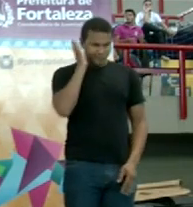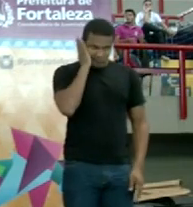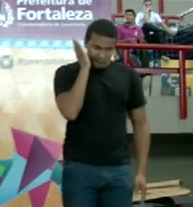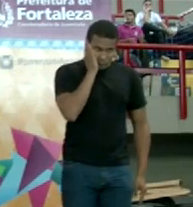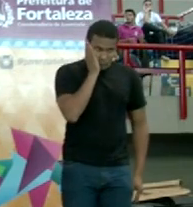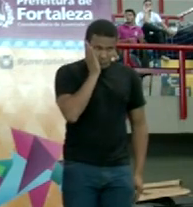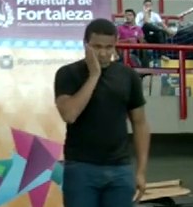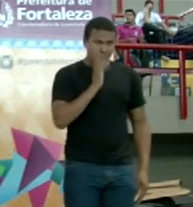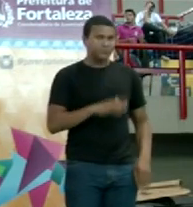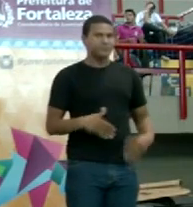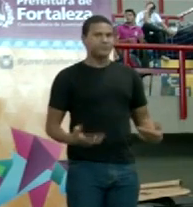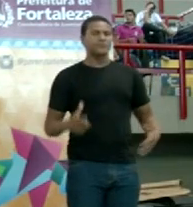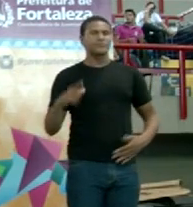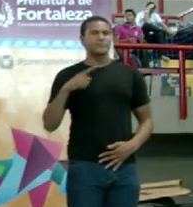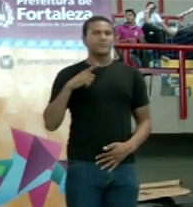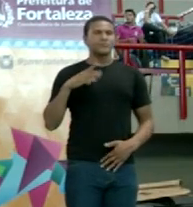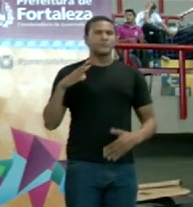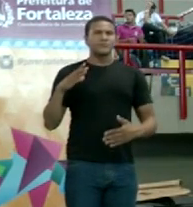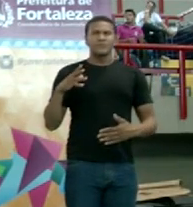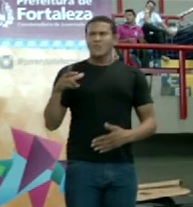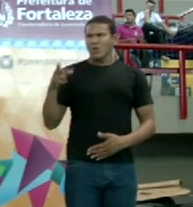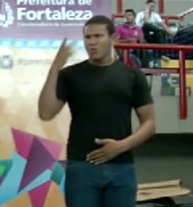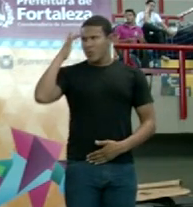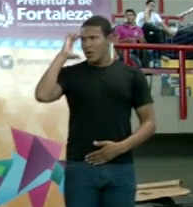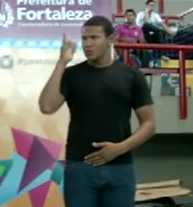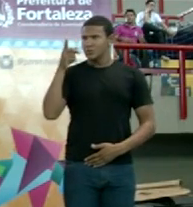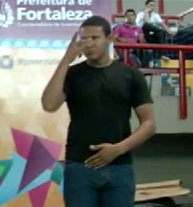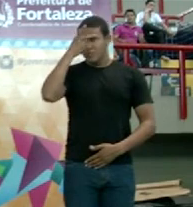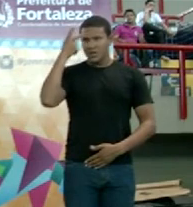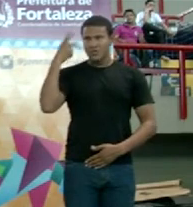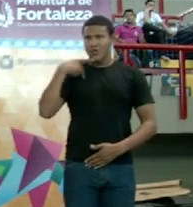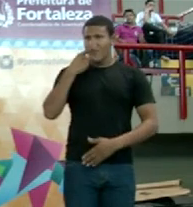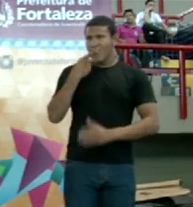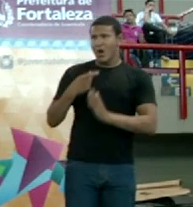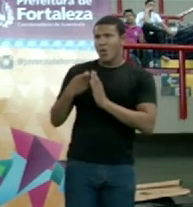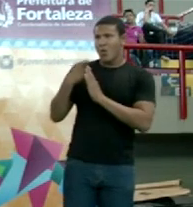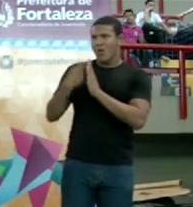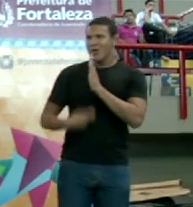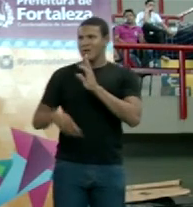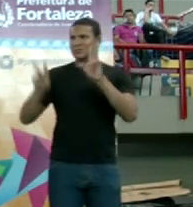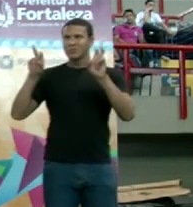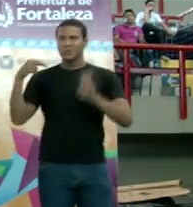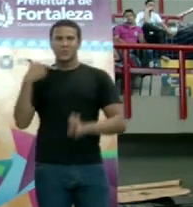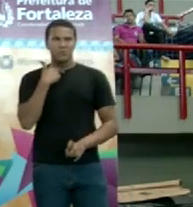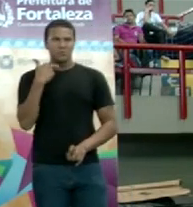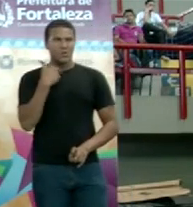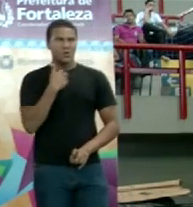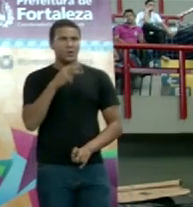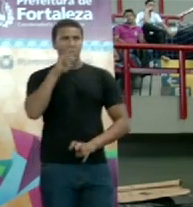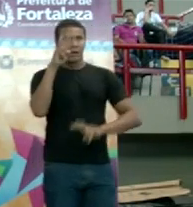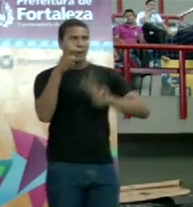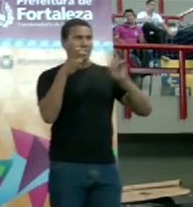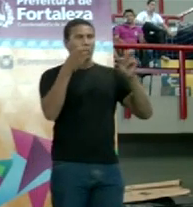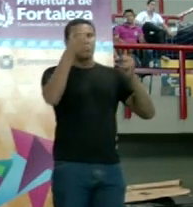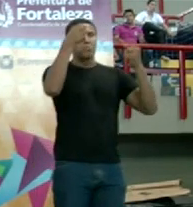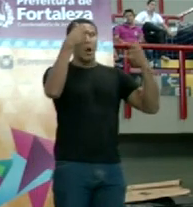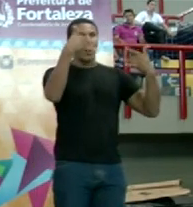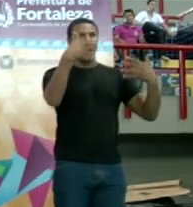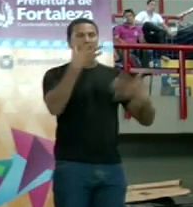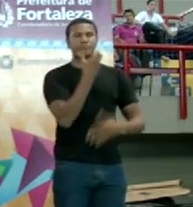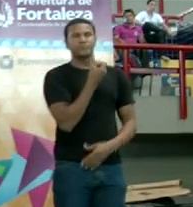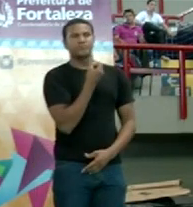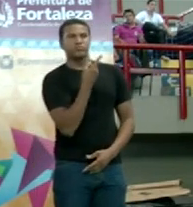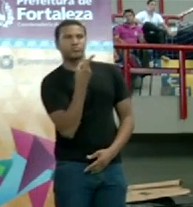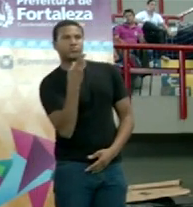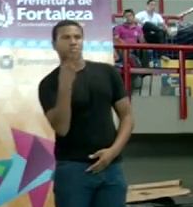que o colega que falou deve estar se referindo à quantidade, que tem aluno que se apropria e as